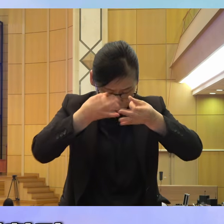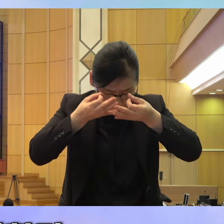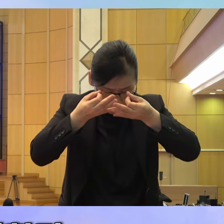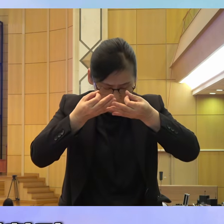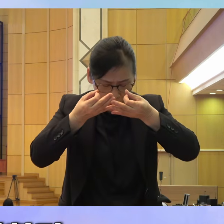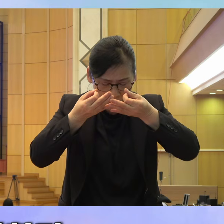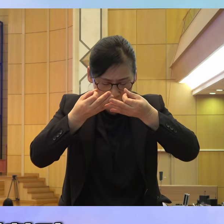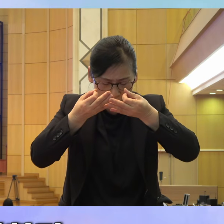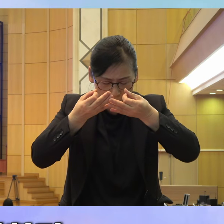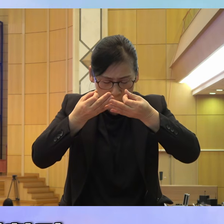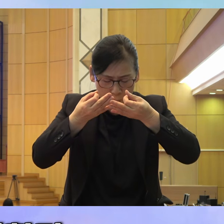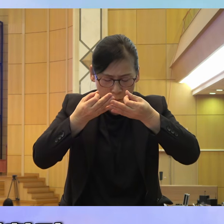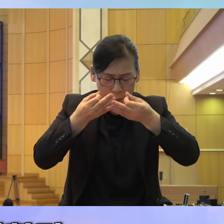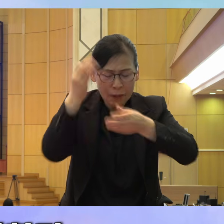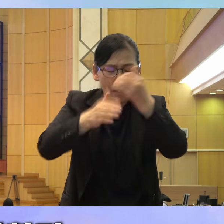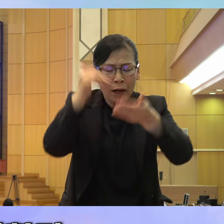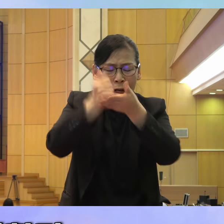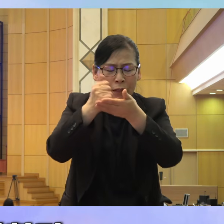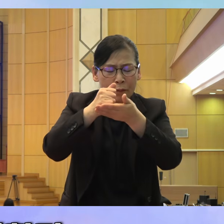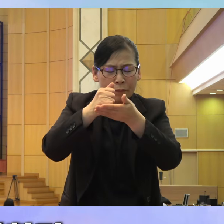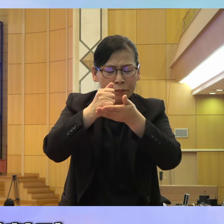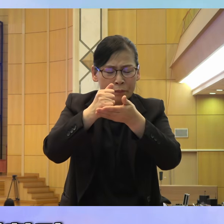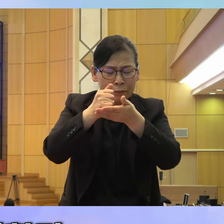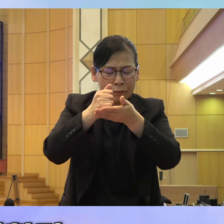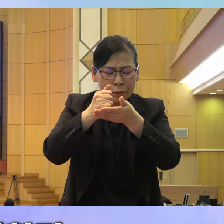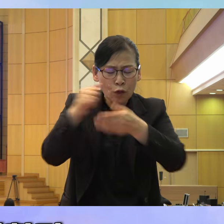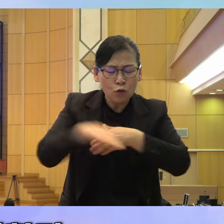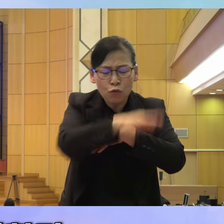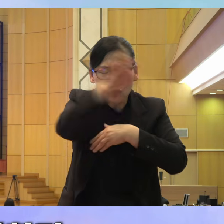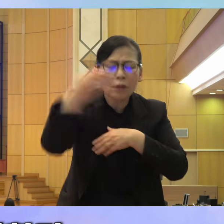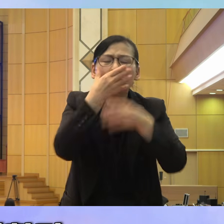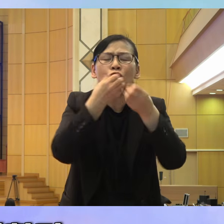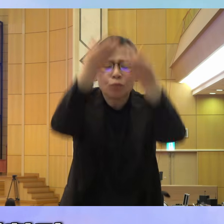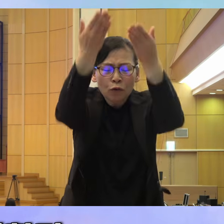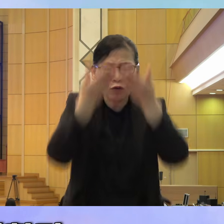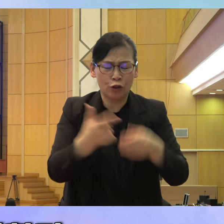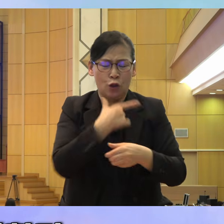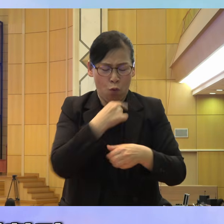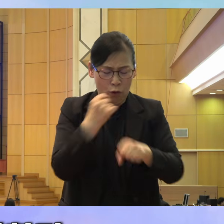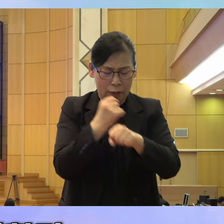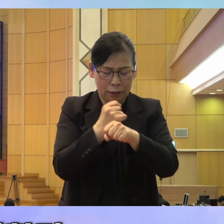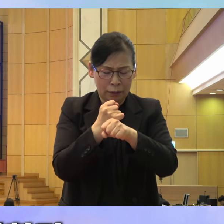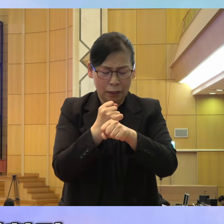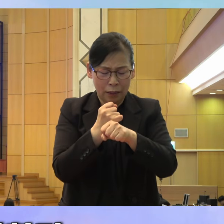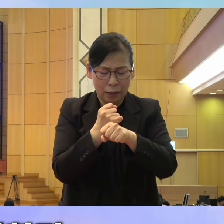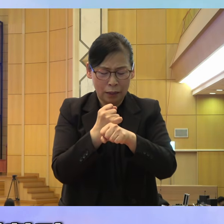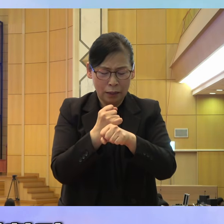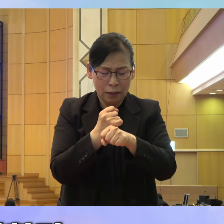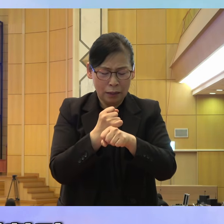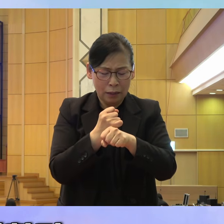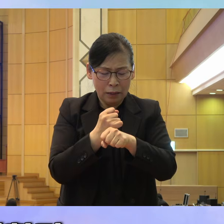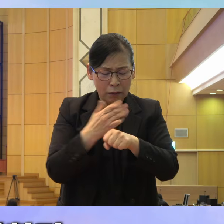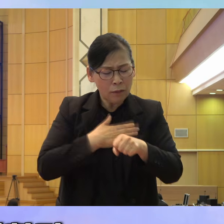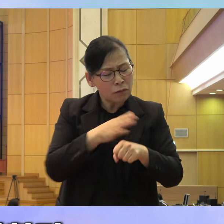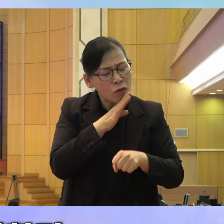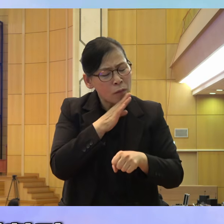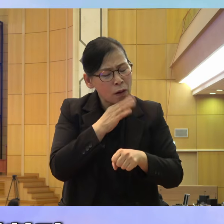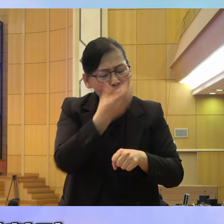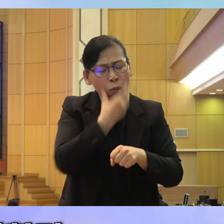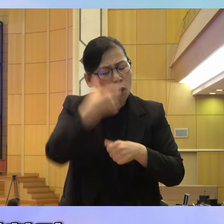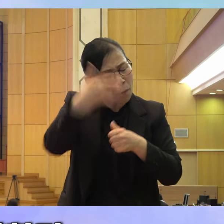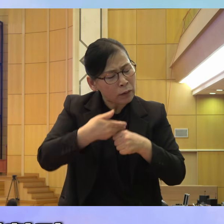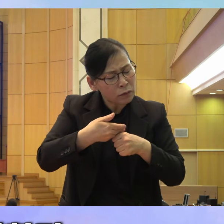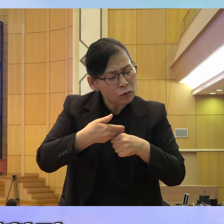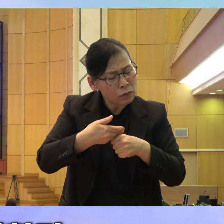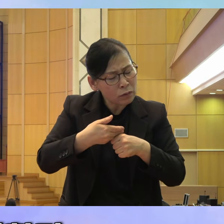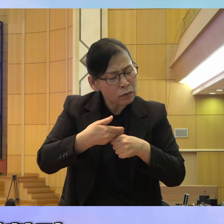돌아봅니다. 하나님은 그토록 우리에게 축복해 주시기를 원하건만 나는 과연 복을 받을